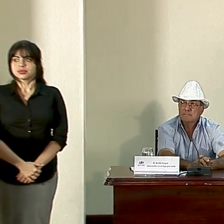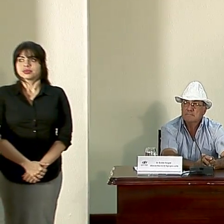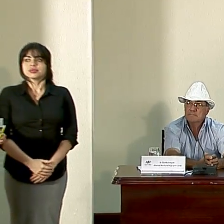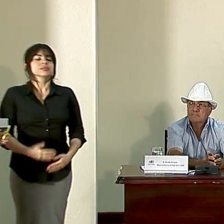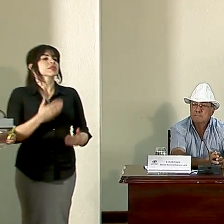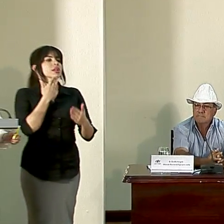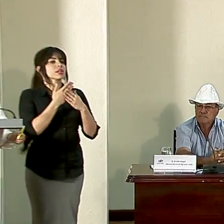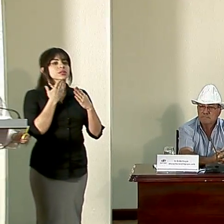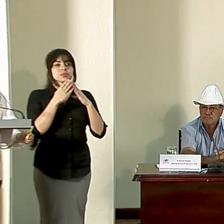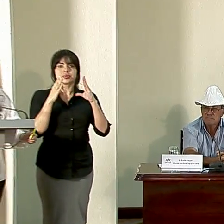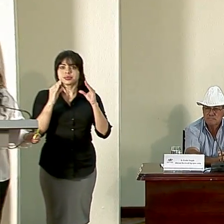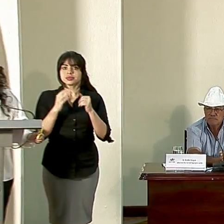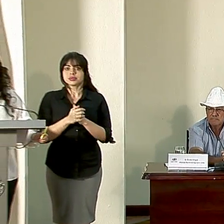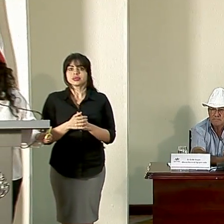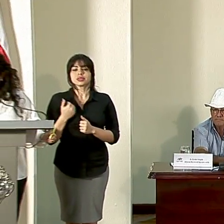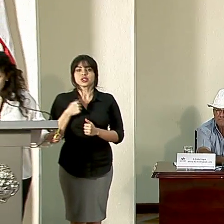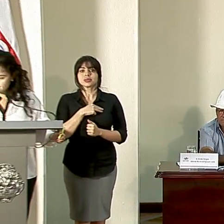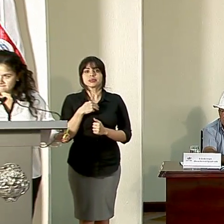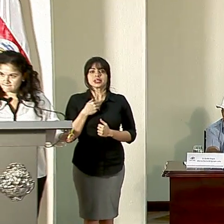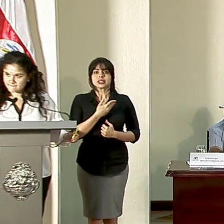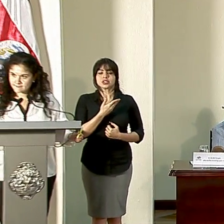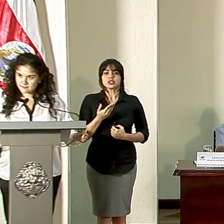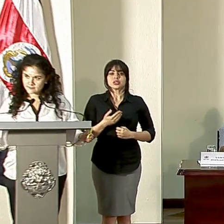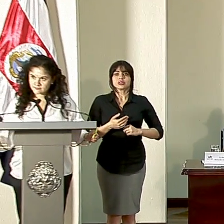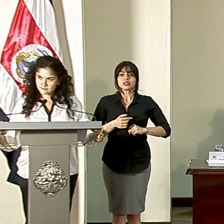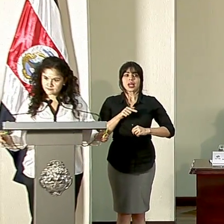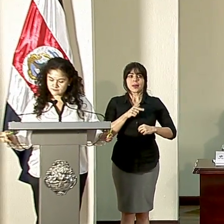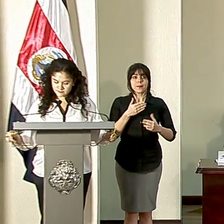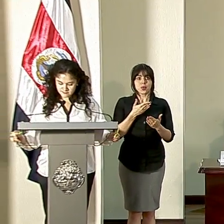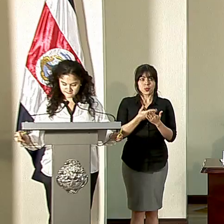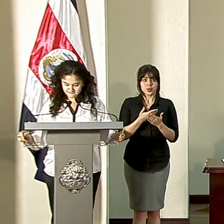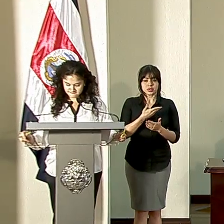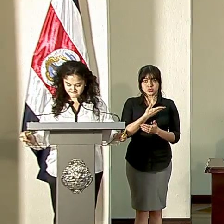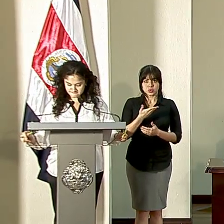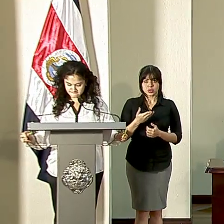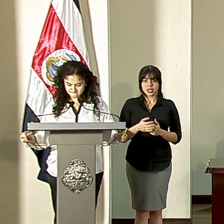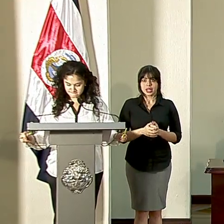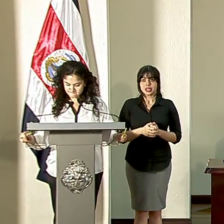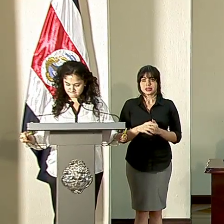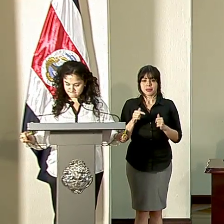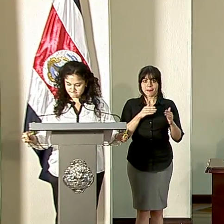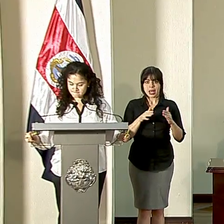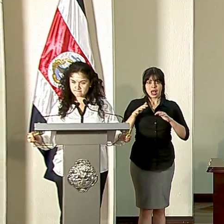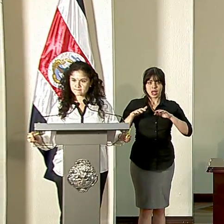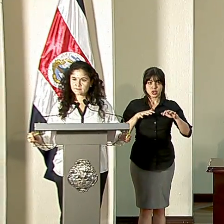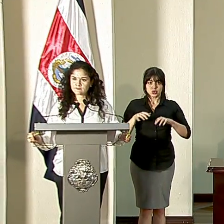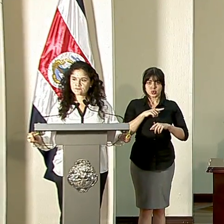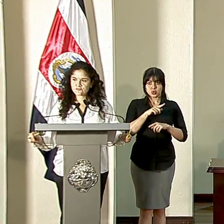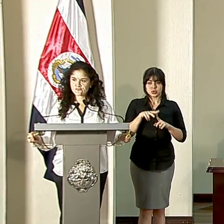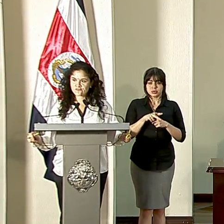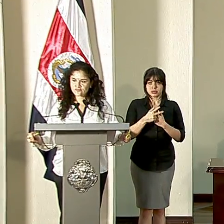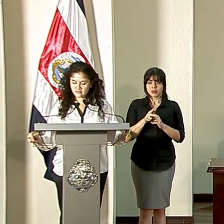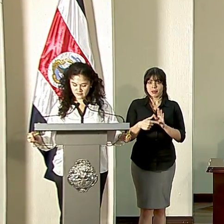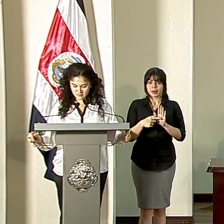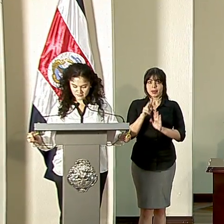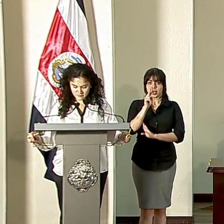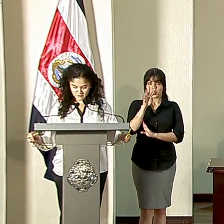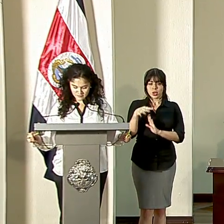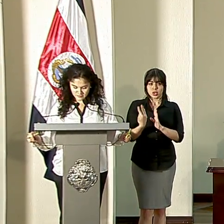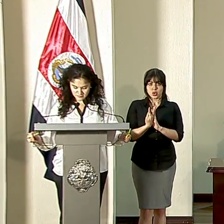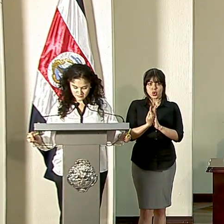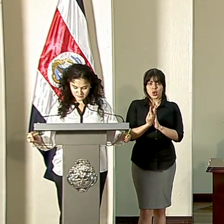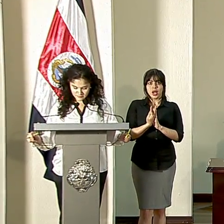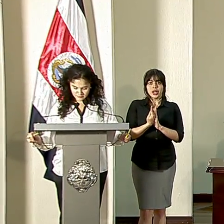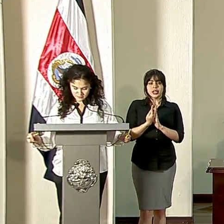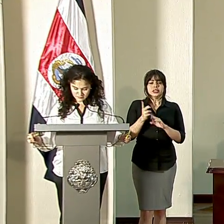Gracias, buenas tardes. Señores ministros, esta propuesta que ustedes, o este plan de acción que ustedes tendrían que presentar en 24 horas,